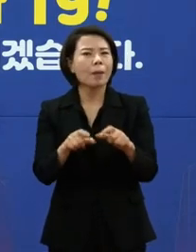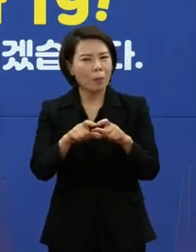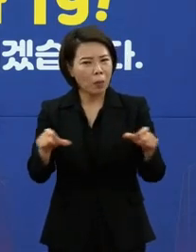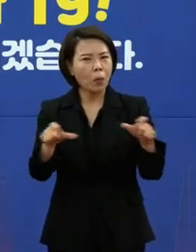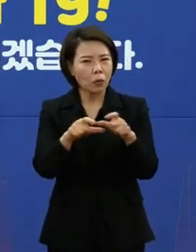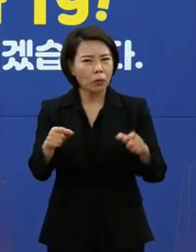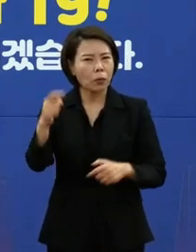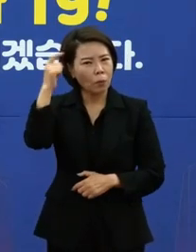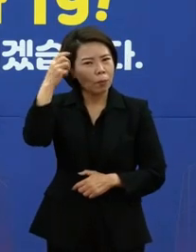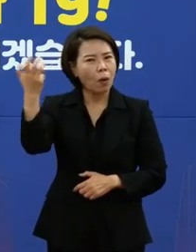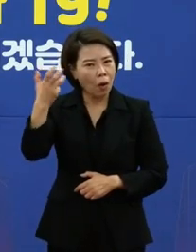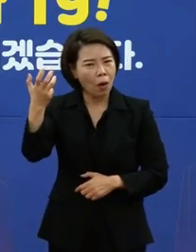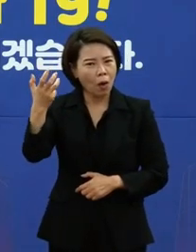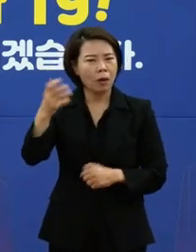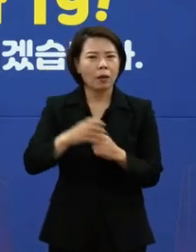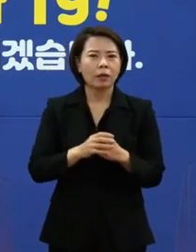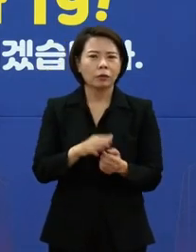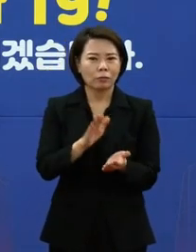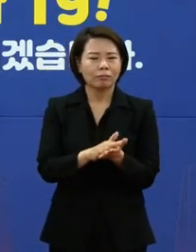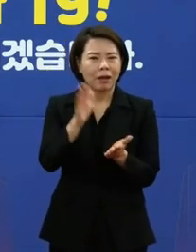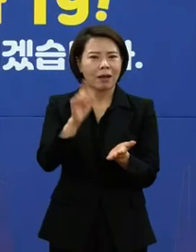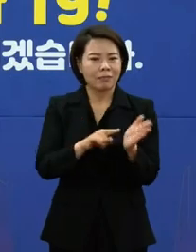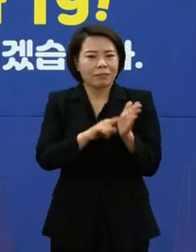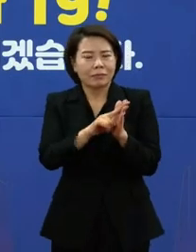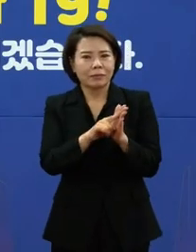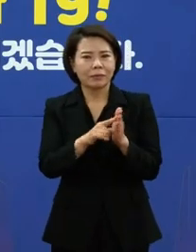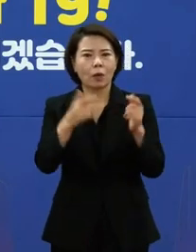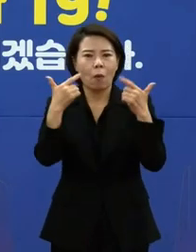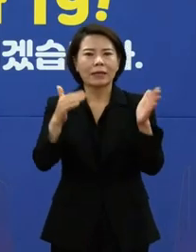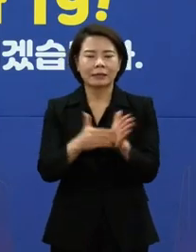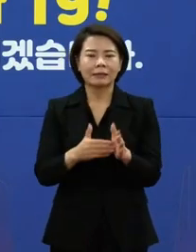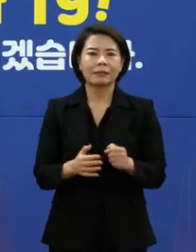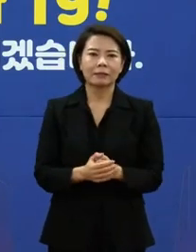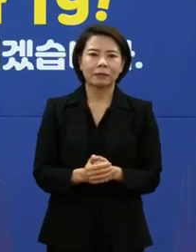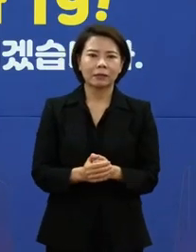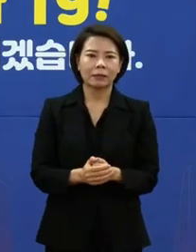두통, 발열 증상으로 확인되었습니다. 이상입니다.